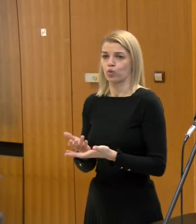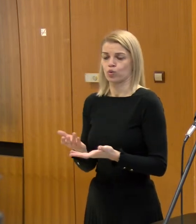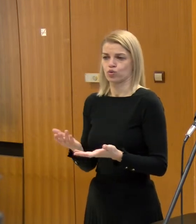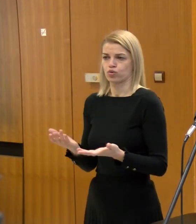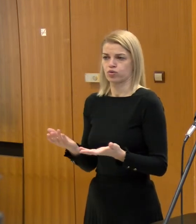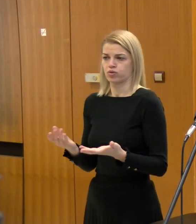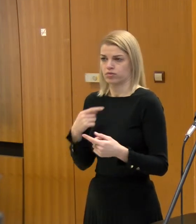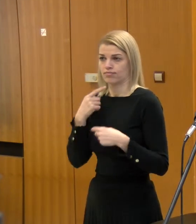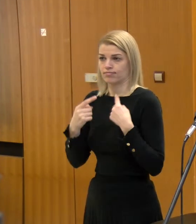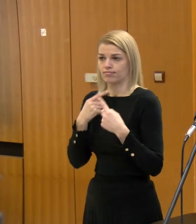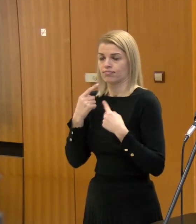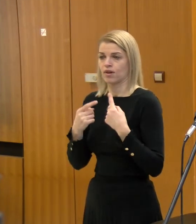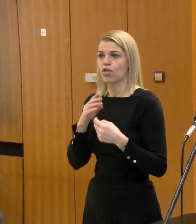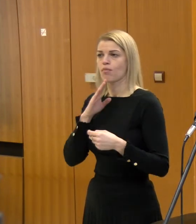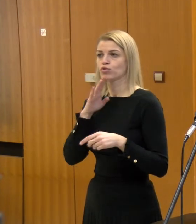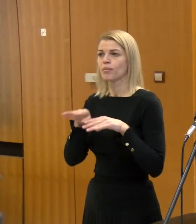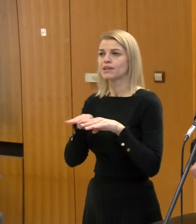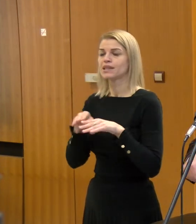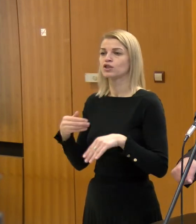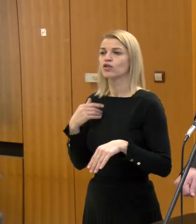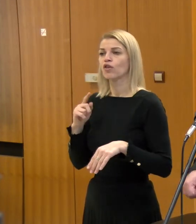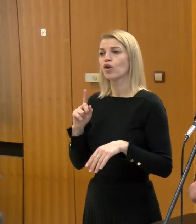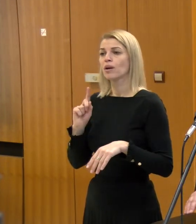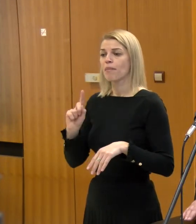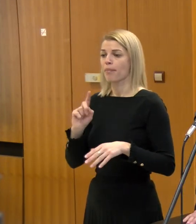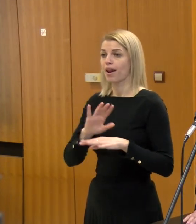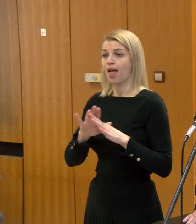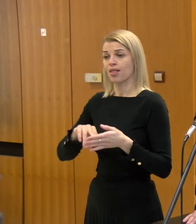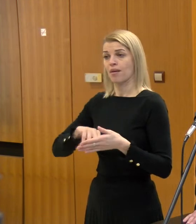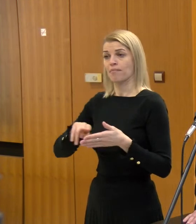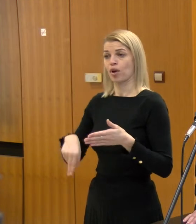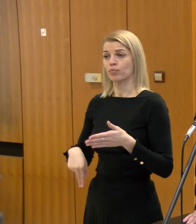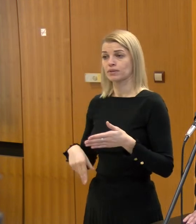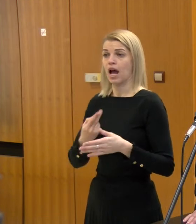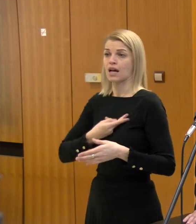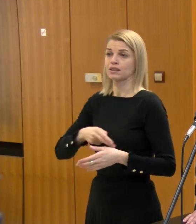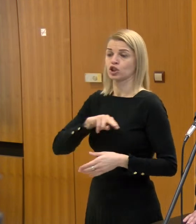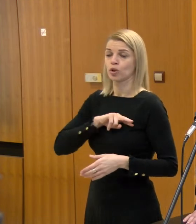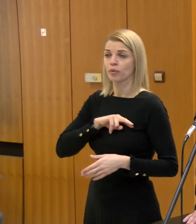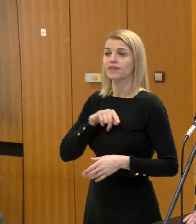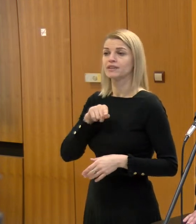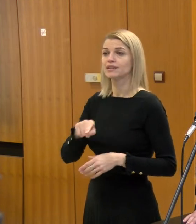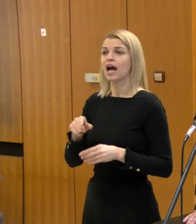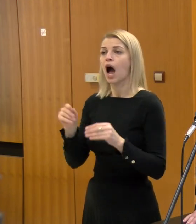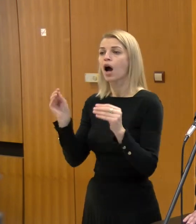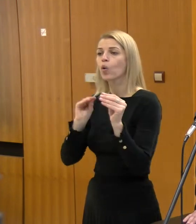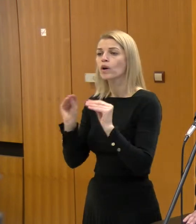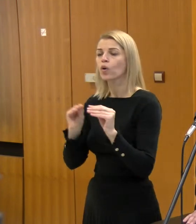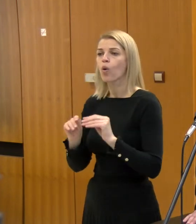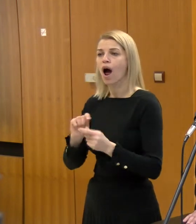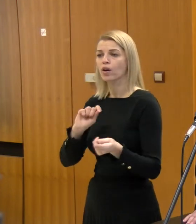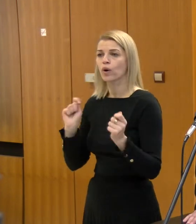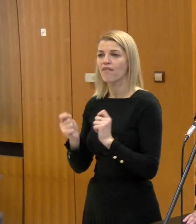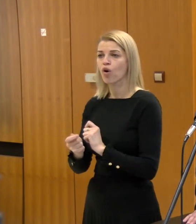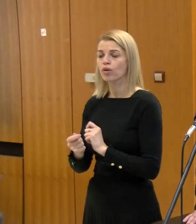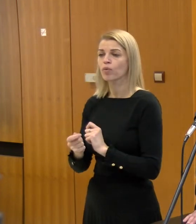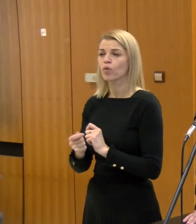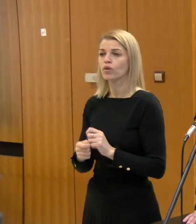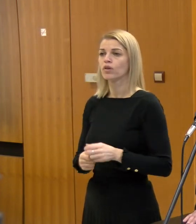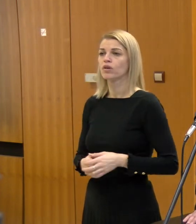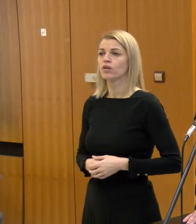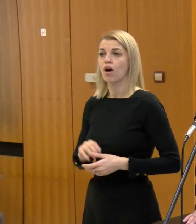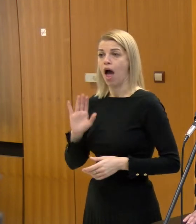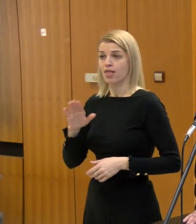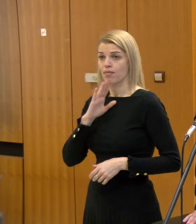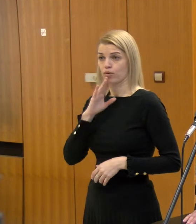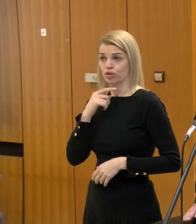že nemôže minister školstva, ktorý má podpísať a byť zodpovedný za kurikulárnu reformu, ani